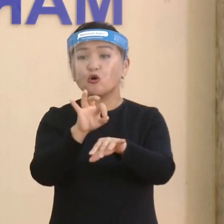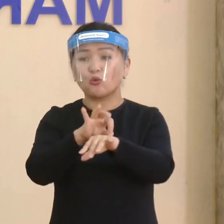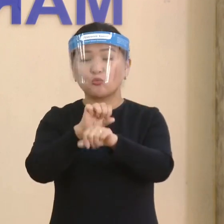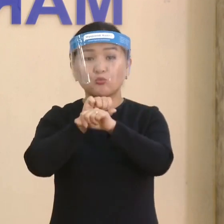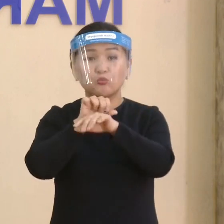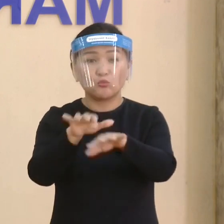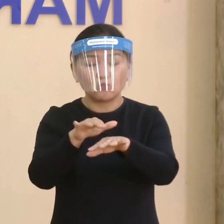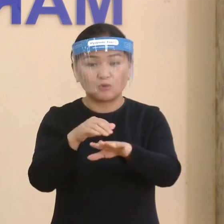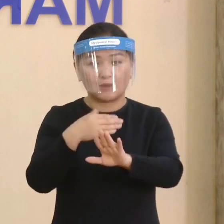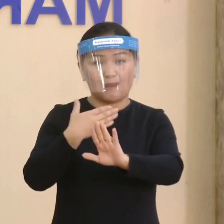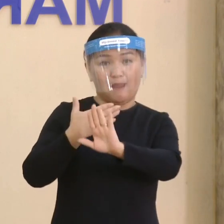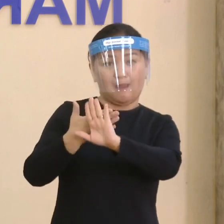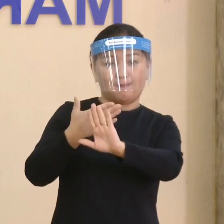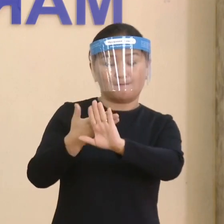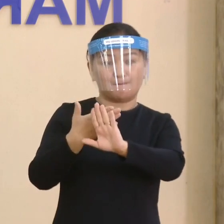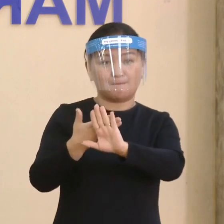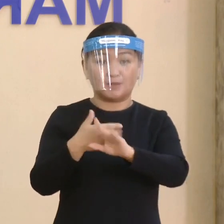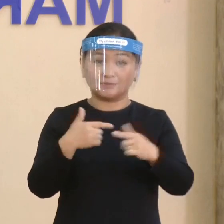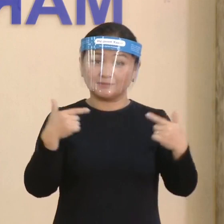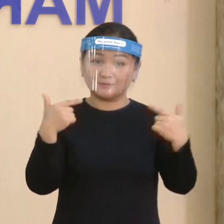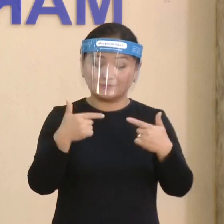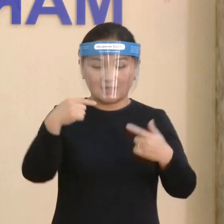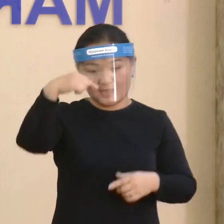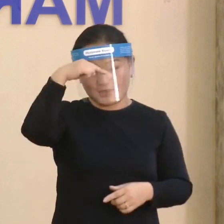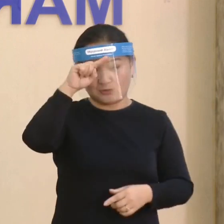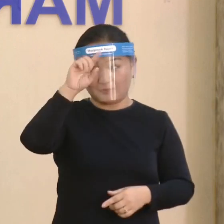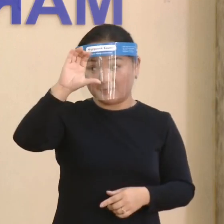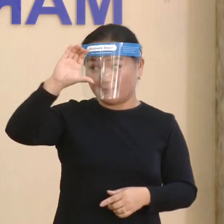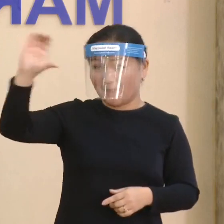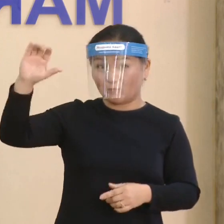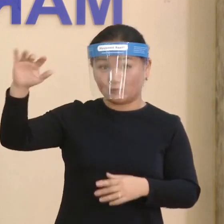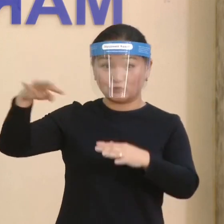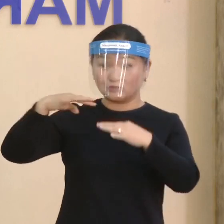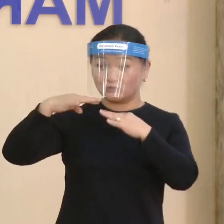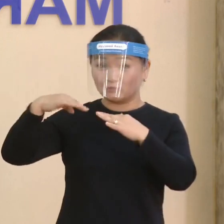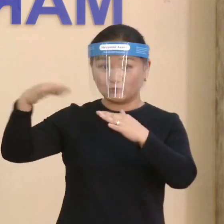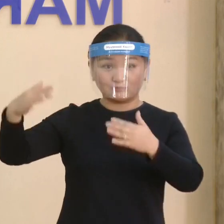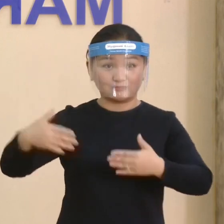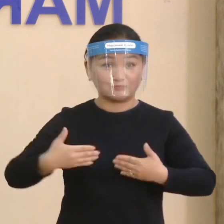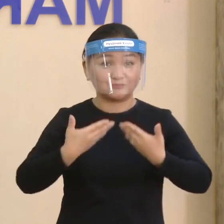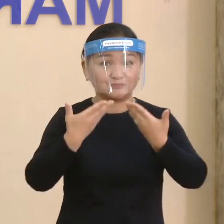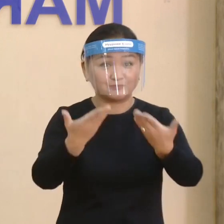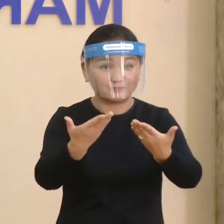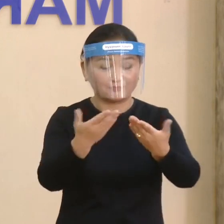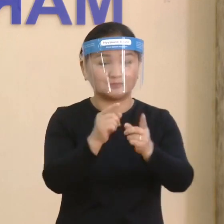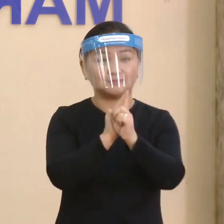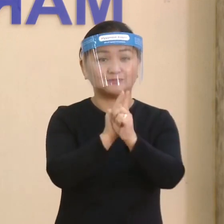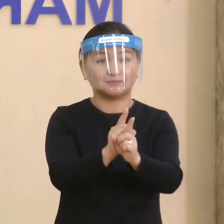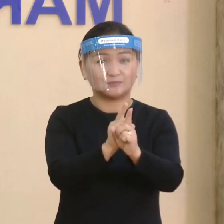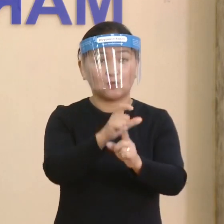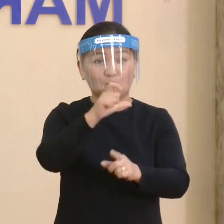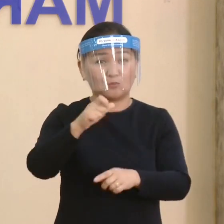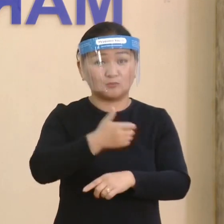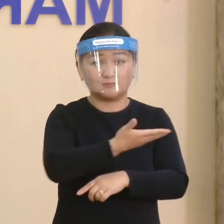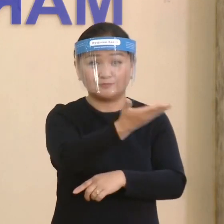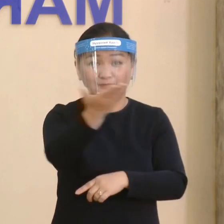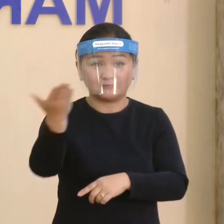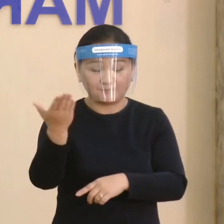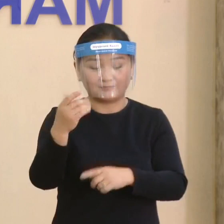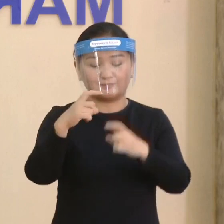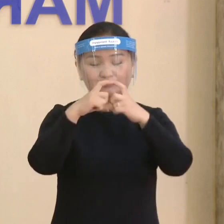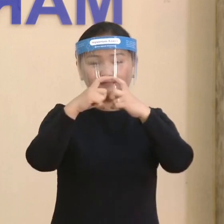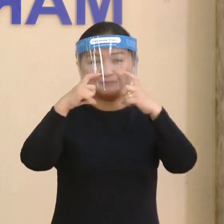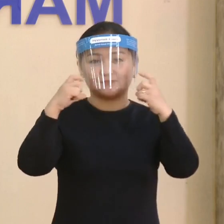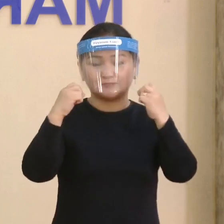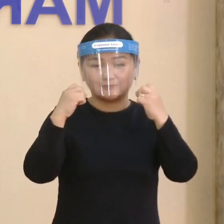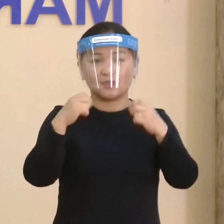өвчнөд тэмцэх сэргийлэх авч хэрэгжүүлж байгаа эрүүл мэндийн байгууллагын зөвлөмжийг хэрэгжүүлж хүн бүр маска зөөж хүн бүр